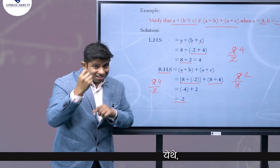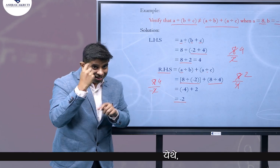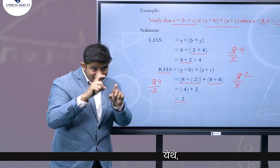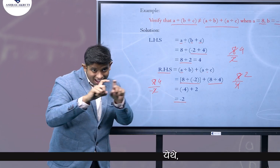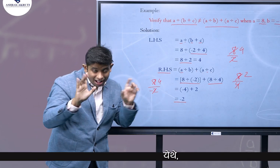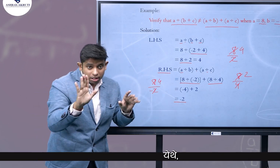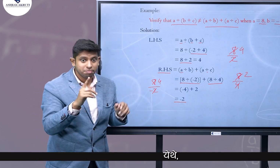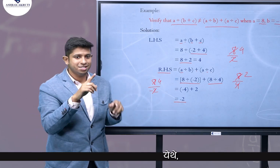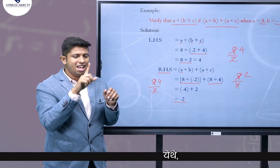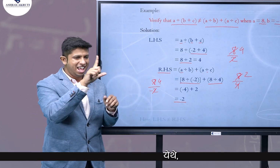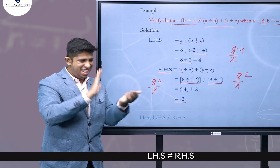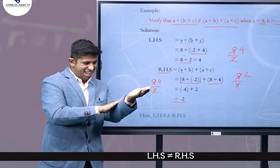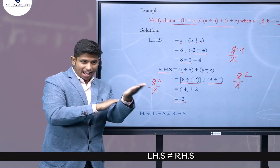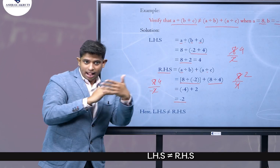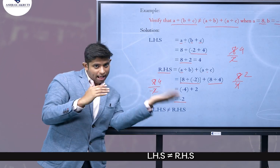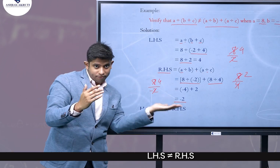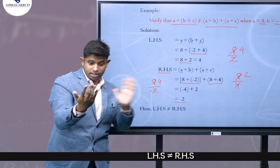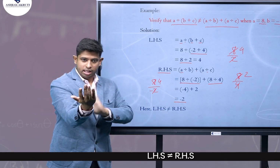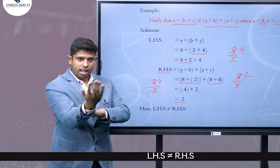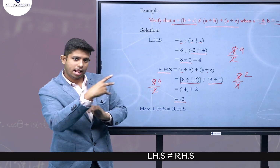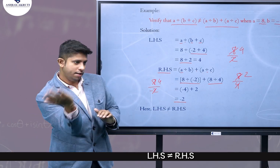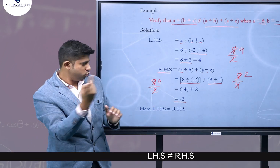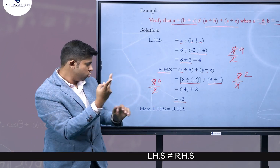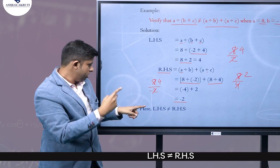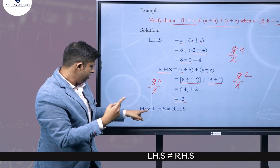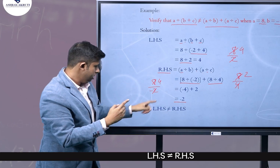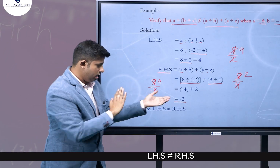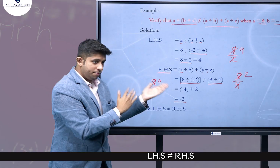इथे LHS not equal to RHS.